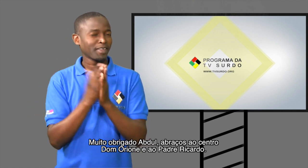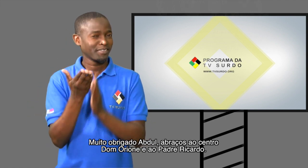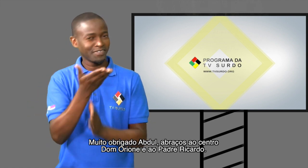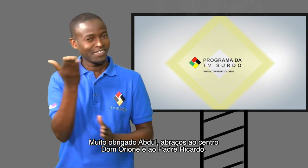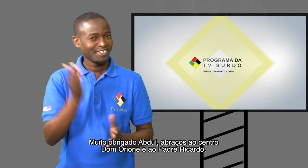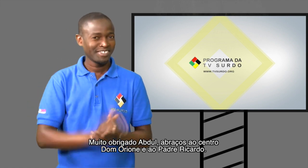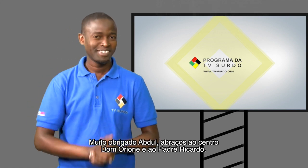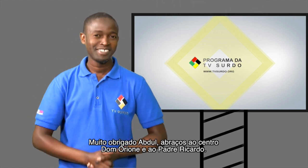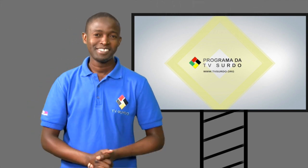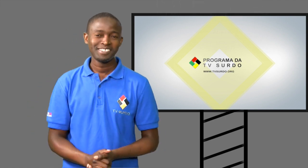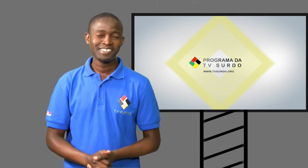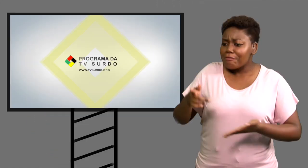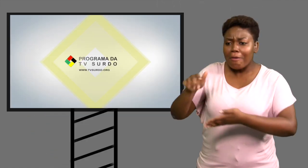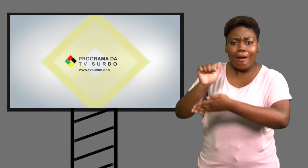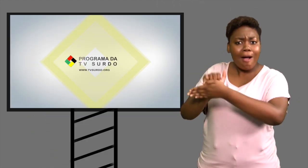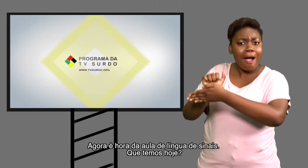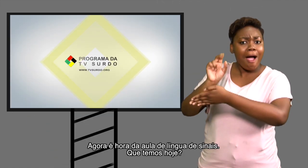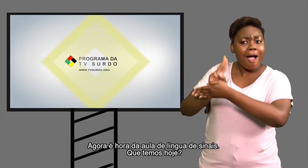Ricardo.